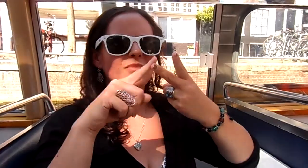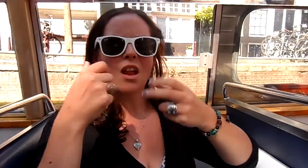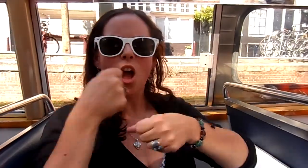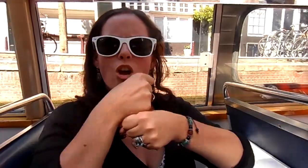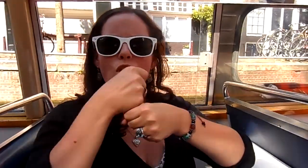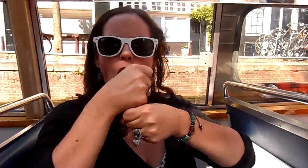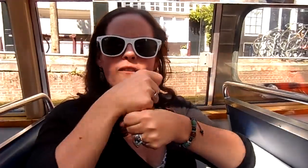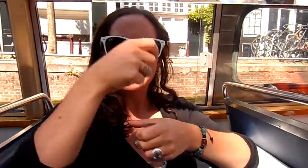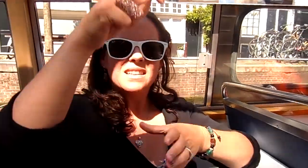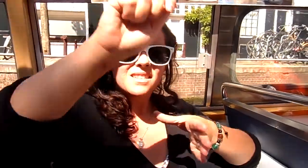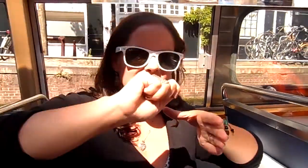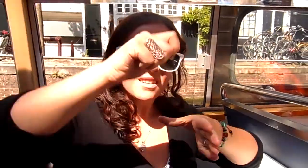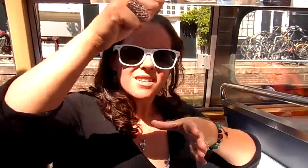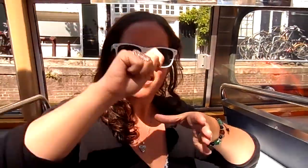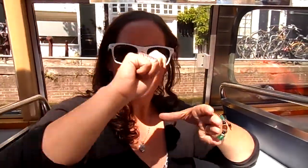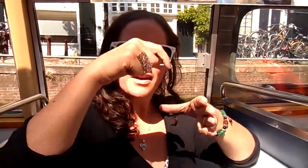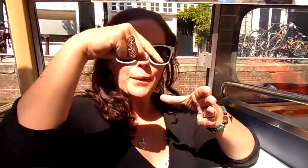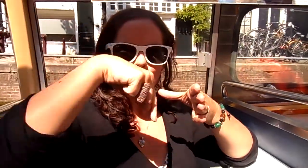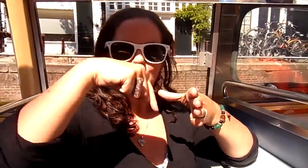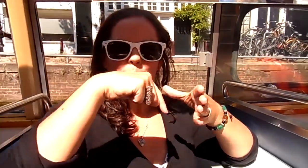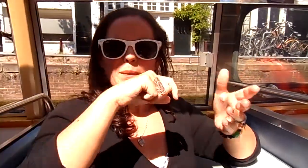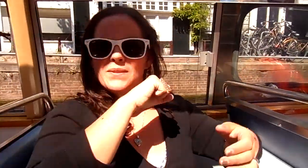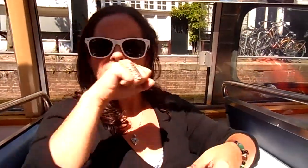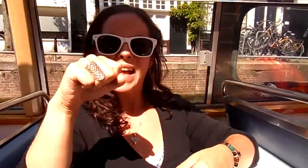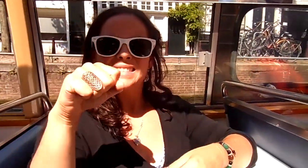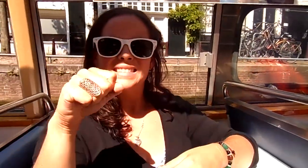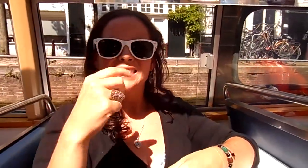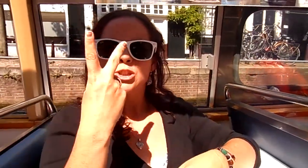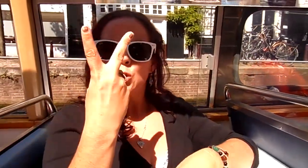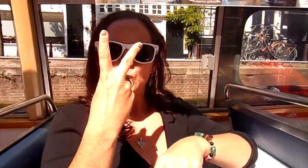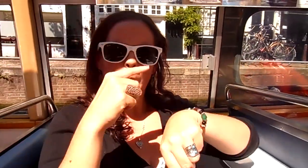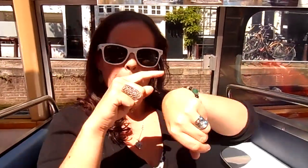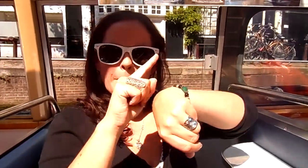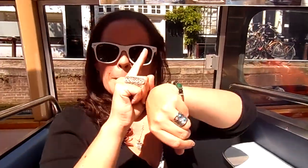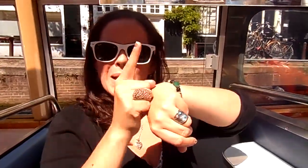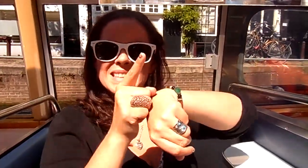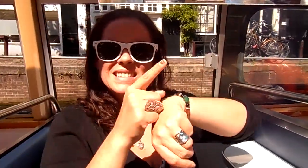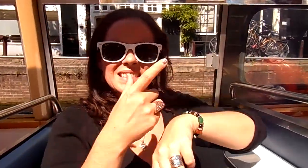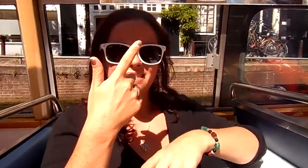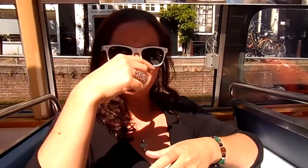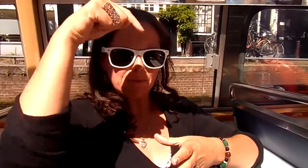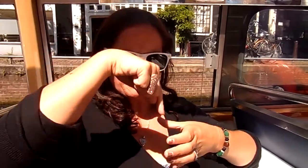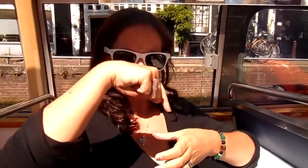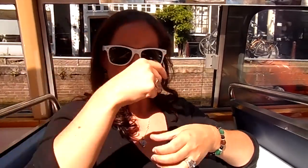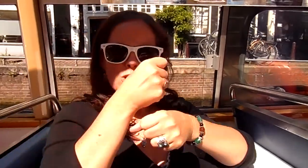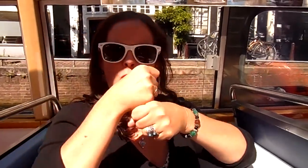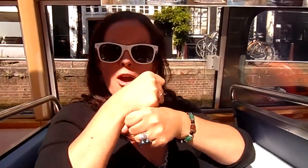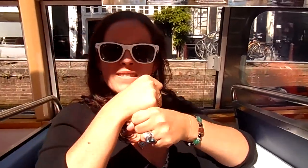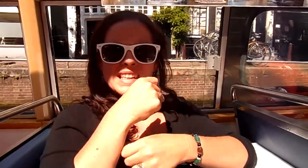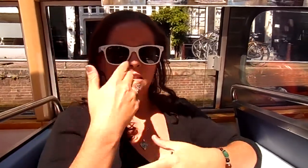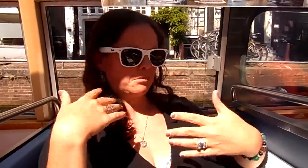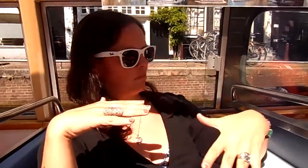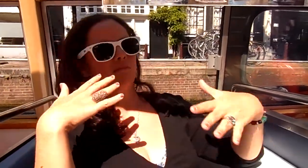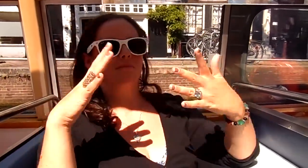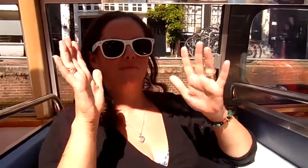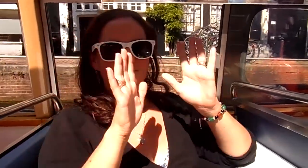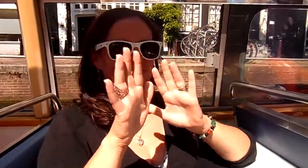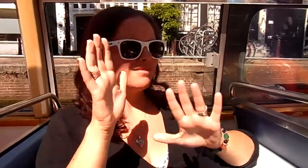C'est la raison pour laquelle on essayait de construire des maisons les plus étroites et les plus profondes possibles. Beaucoup